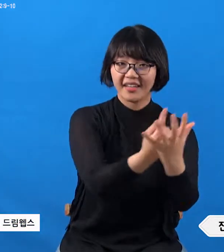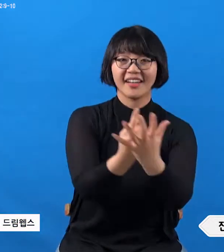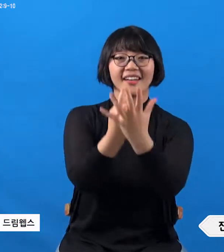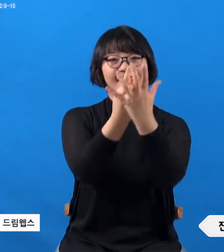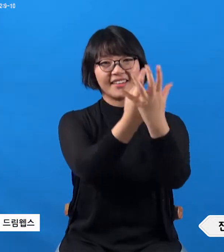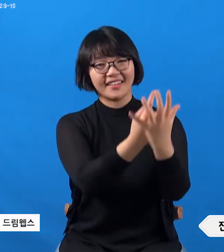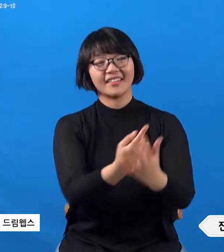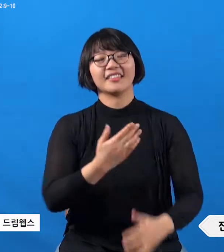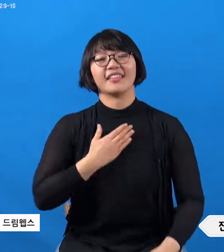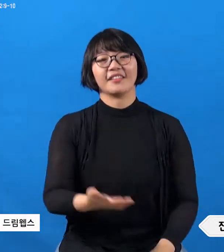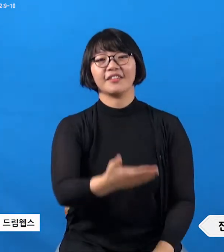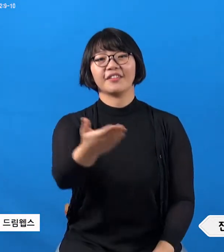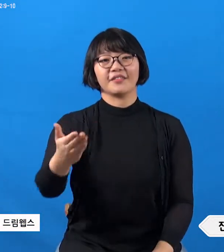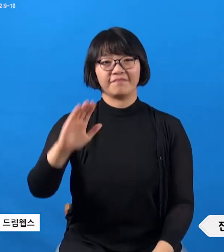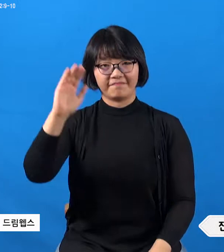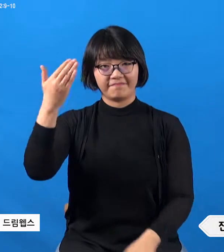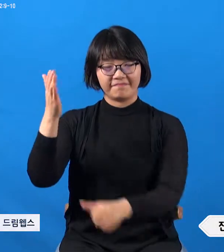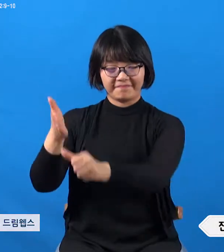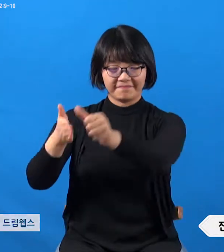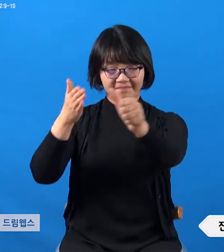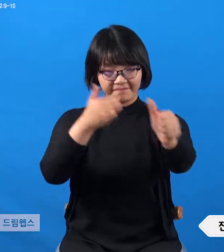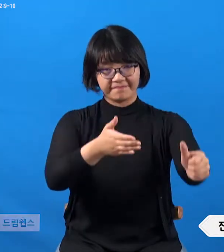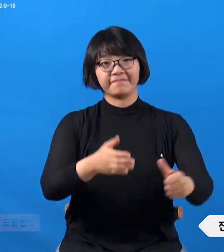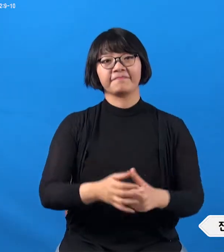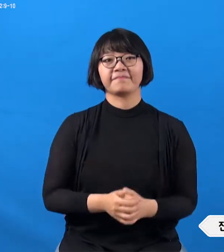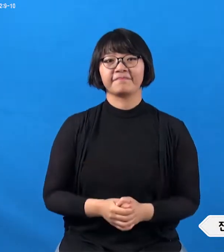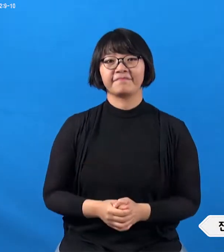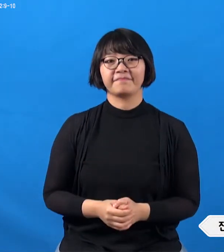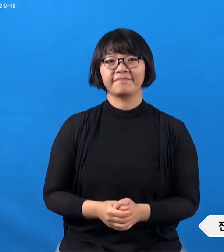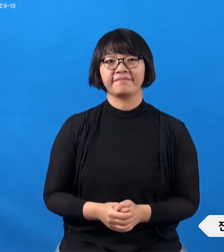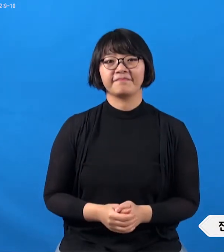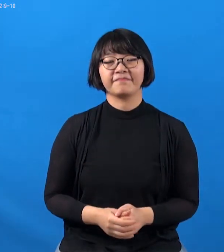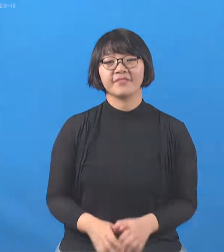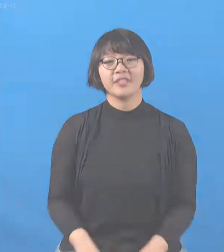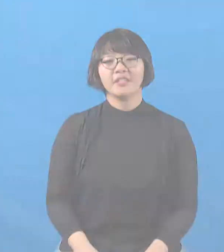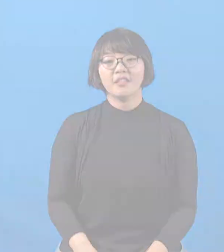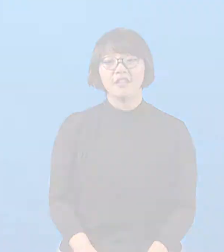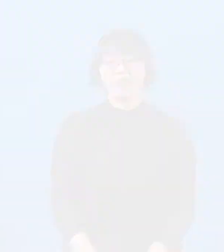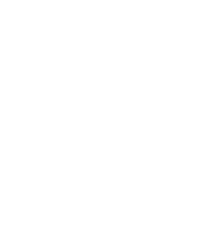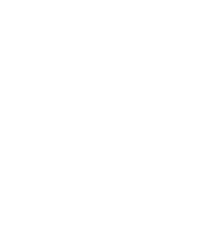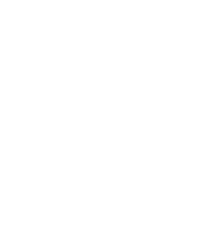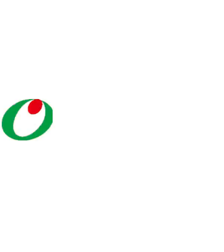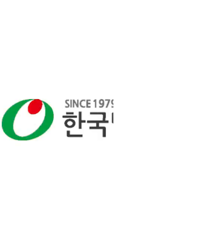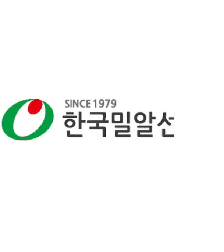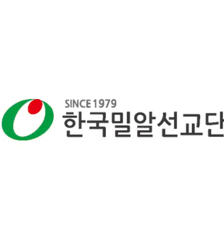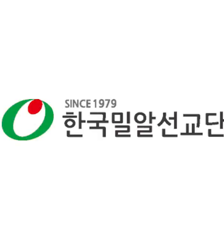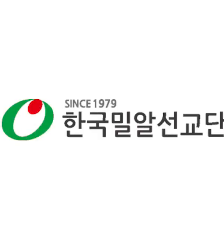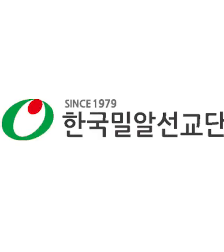여러분과 제 삶이 되시기를 주의 이름으로 축원합니다.